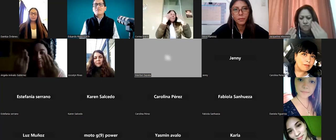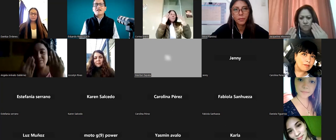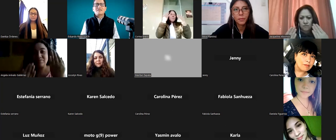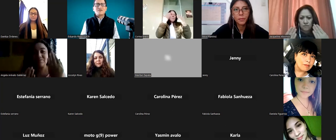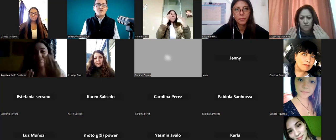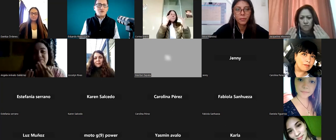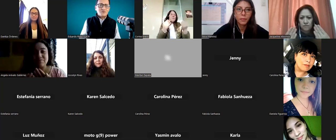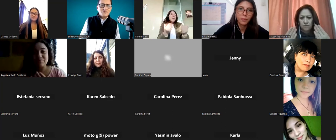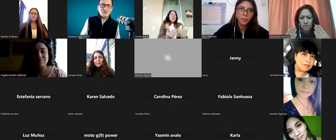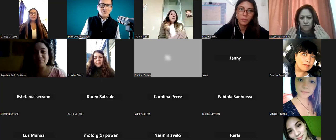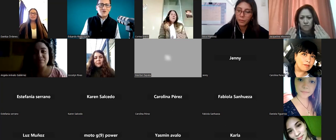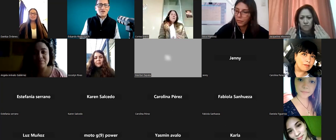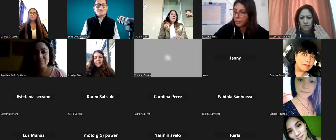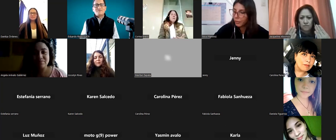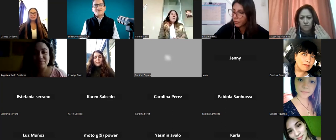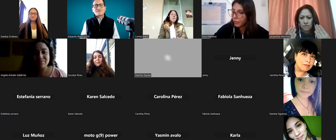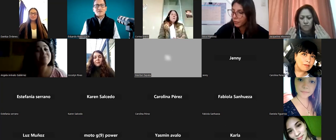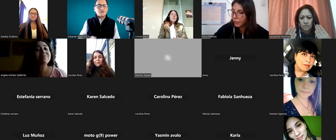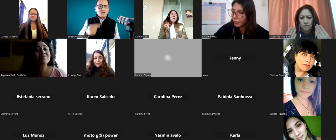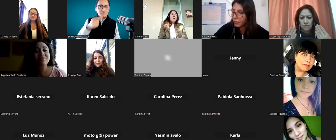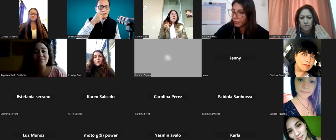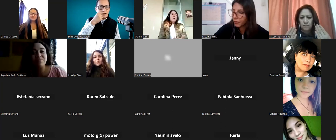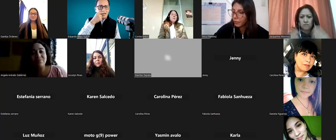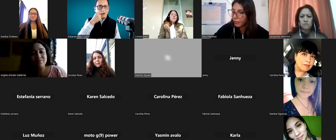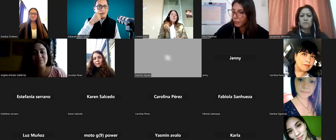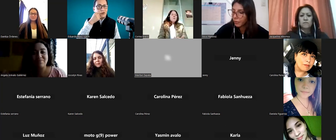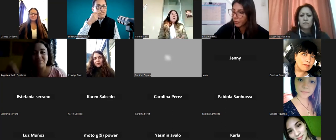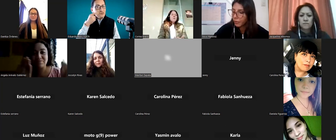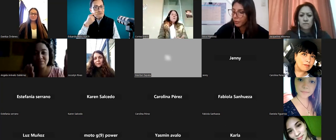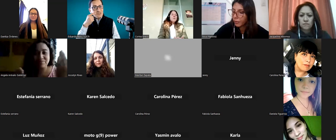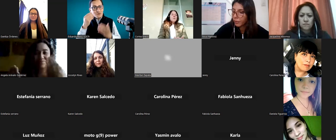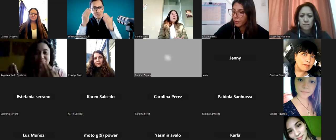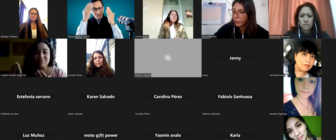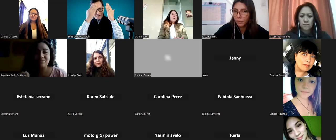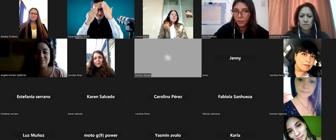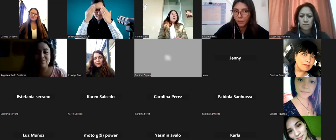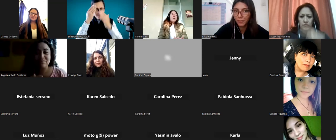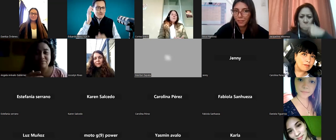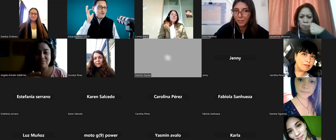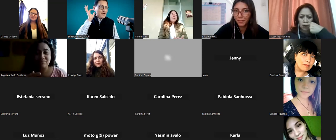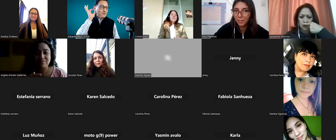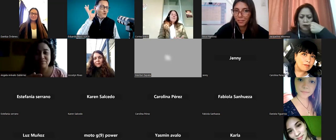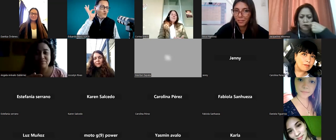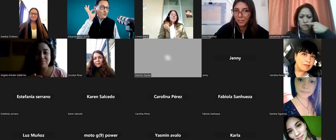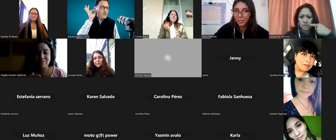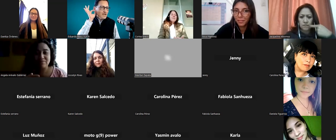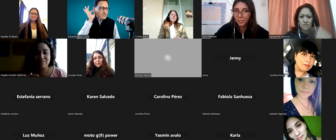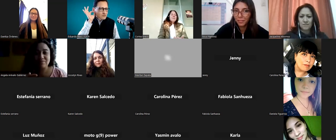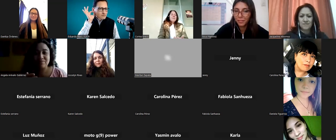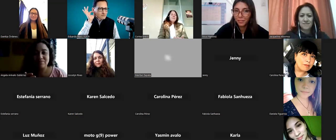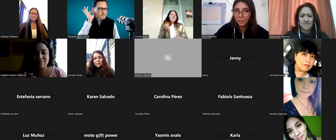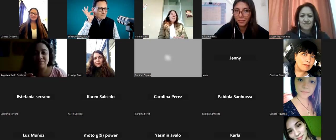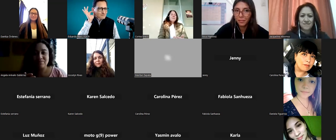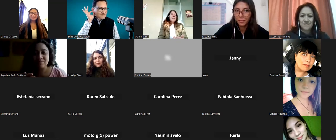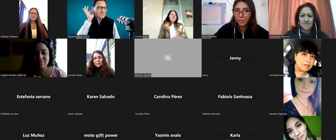la seña para psicólogo o psicóloga. Entonces, agregamos el bigotito, si es un psicólogo, o agregamos un